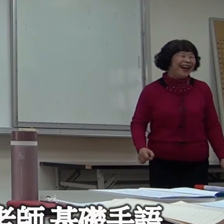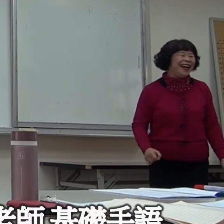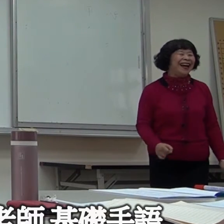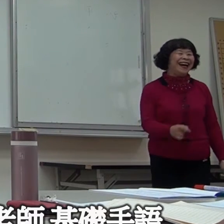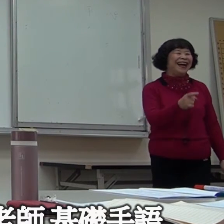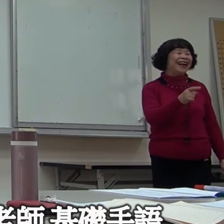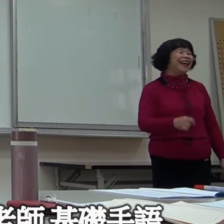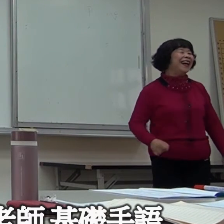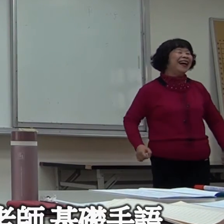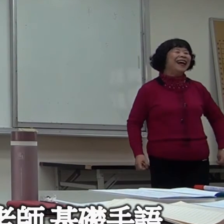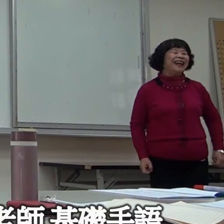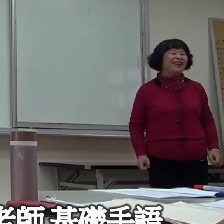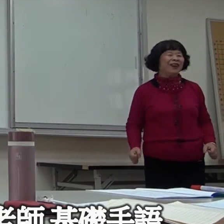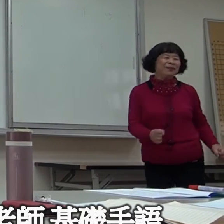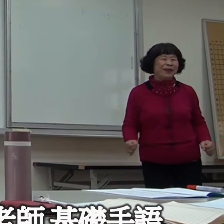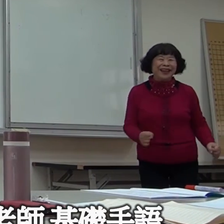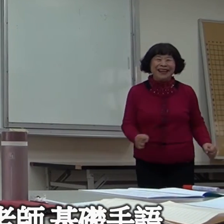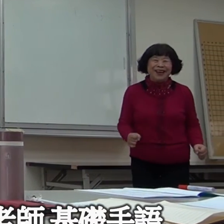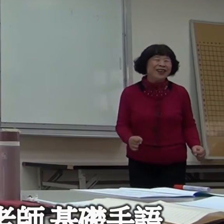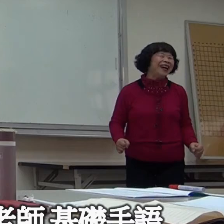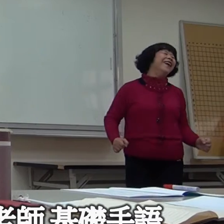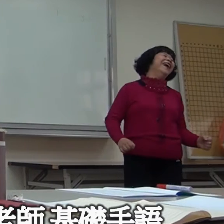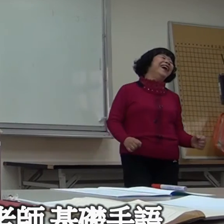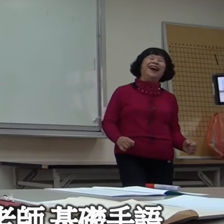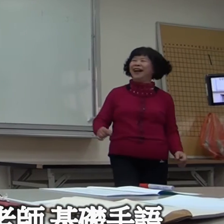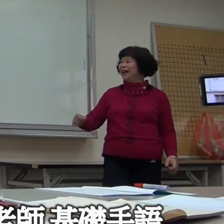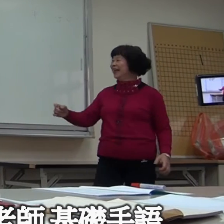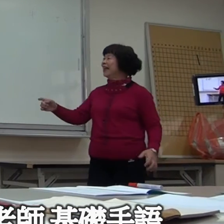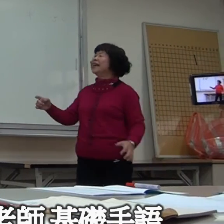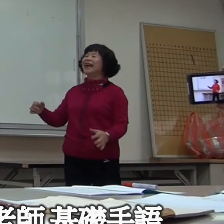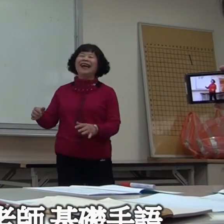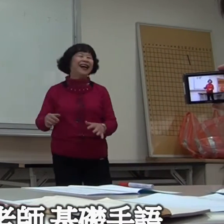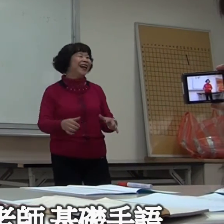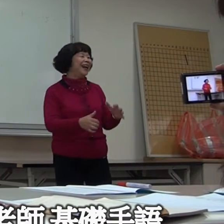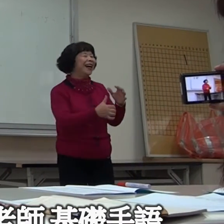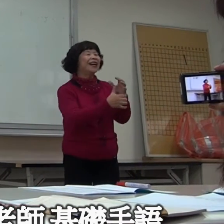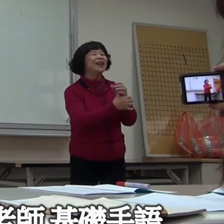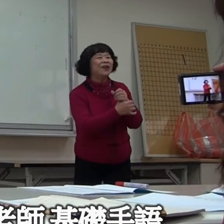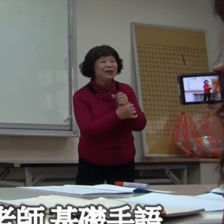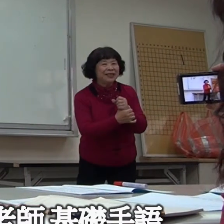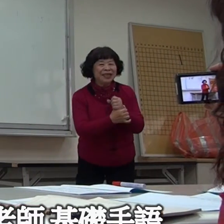被看摇一摇。 我们是